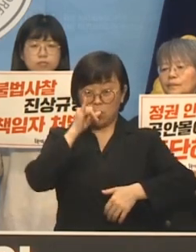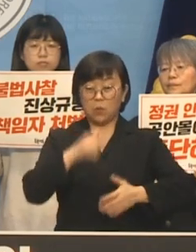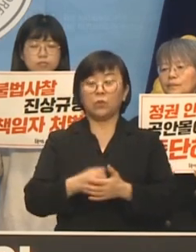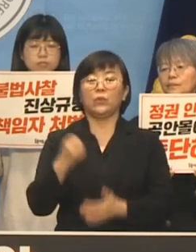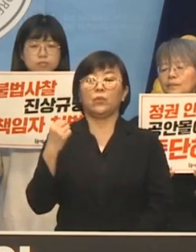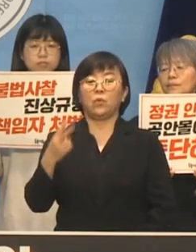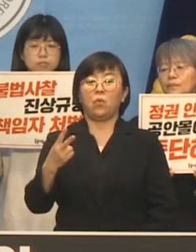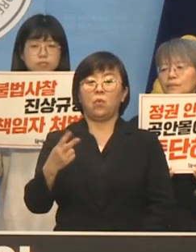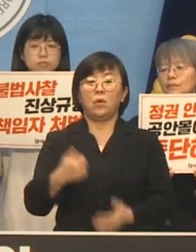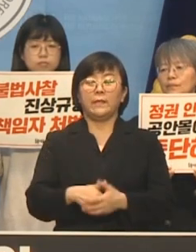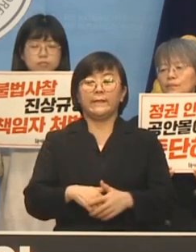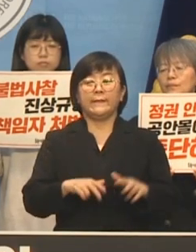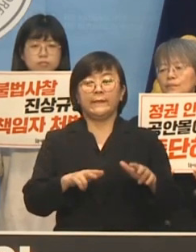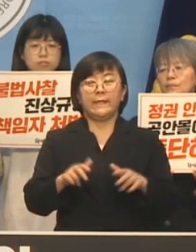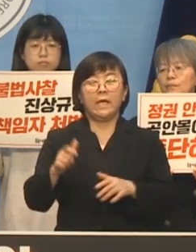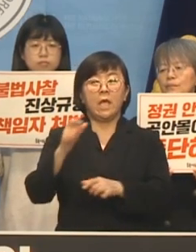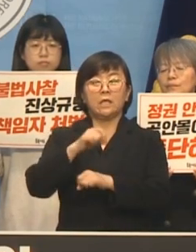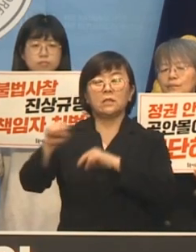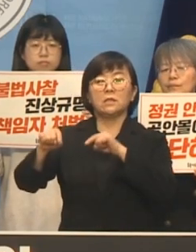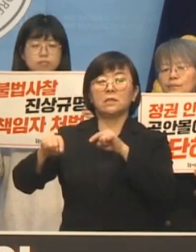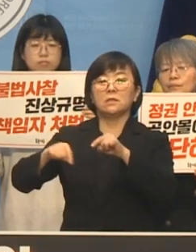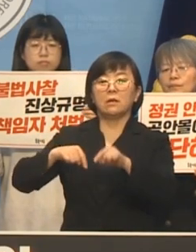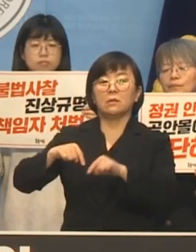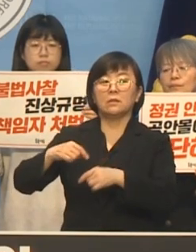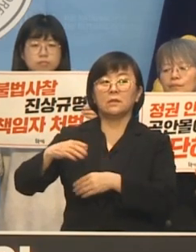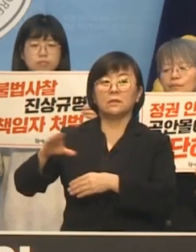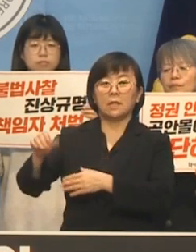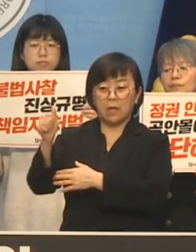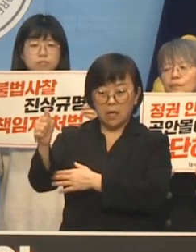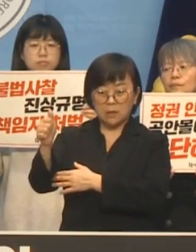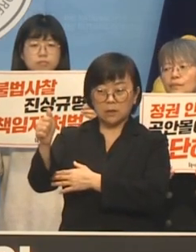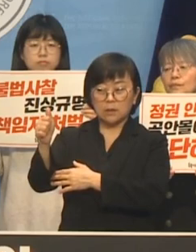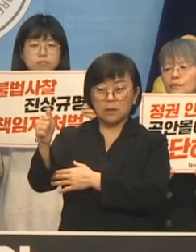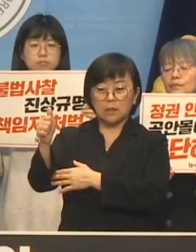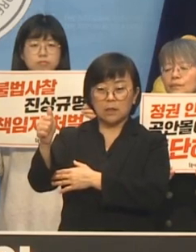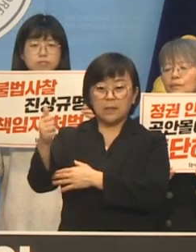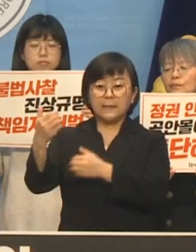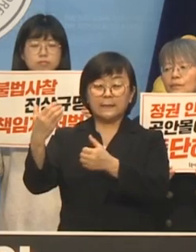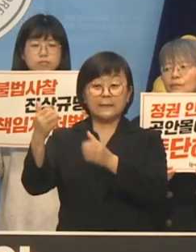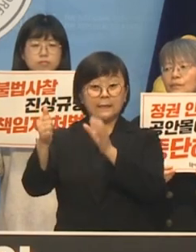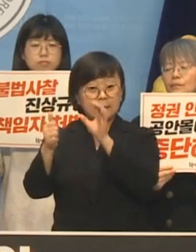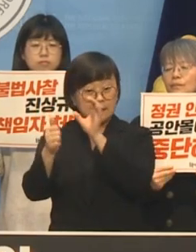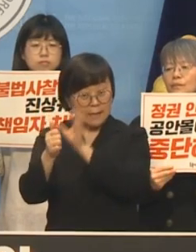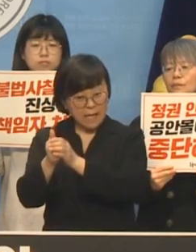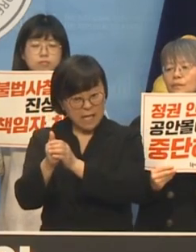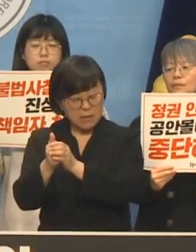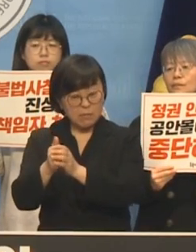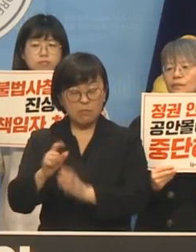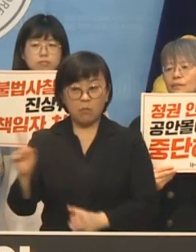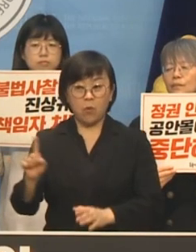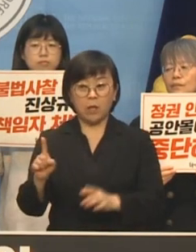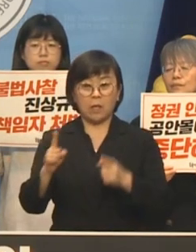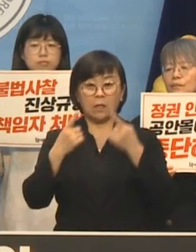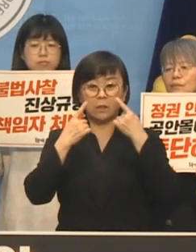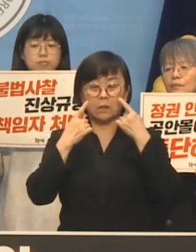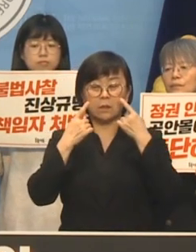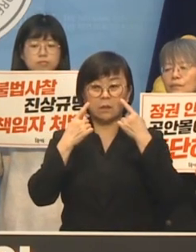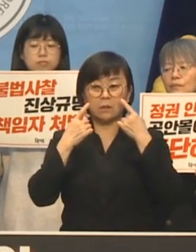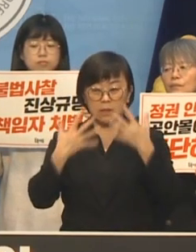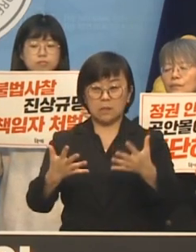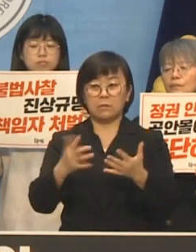그리고 당장 행자부 장관은 이것에 대한 책임을 어떠한 형태로건 져야 한다는 것을 분명히 말씀드리고